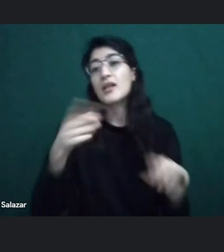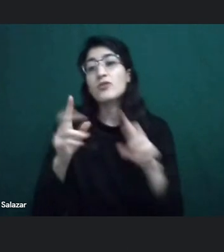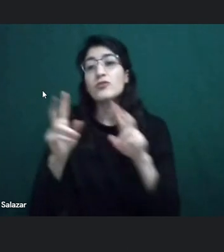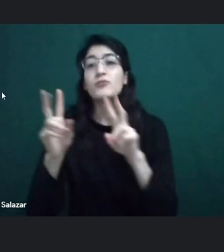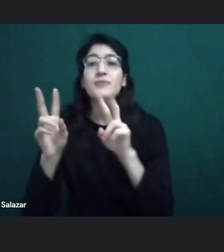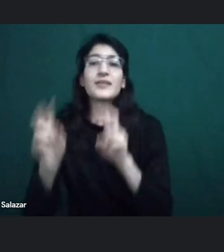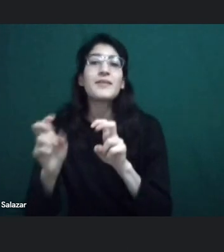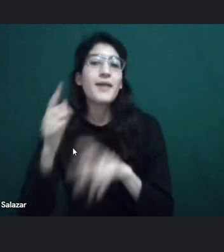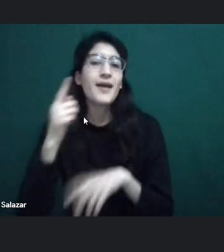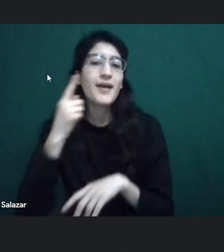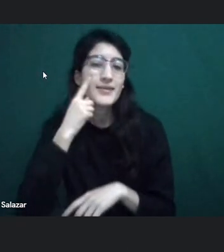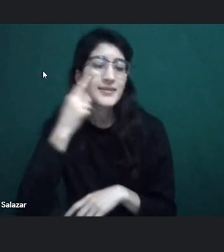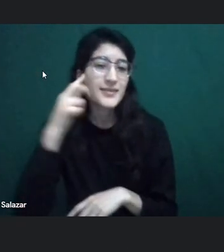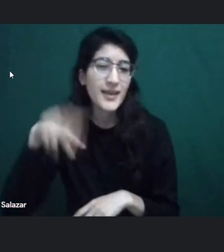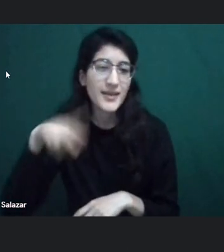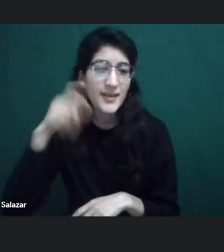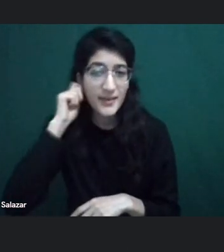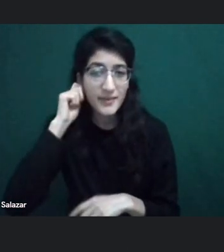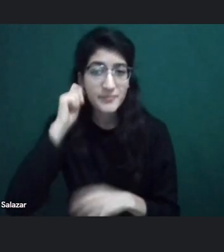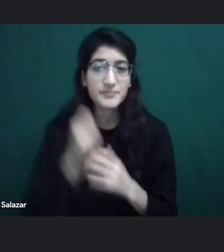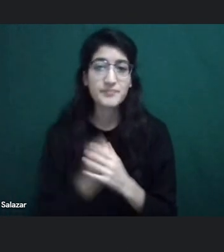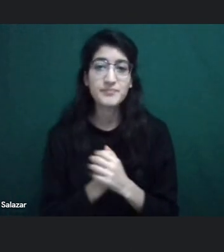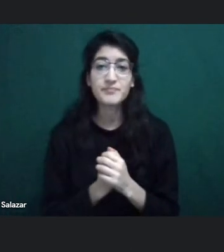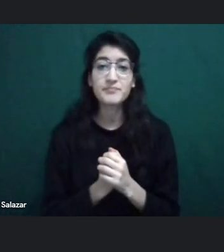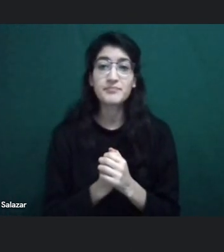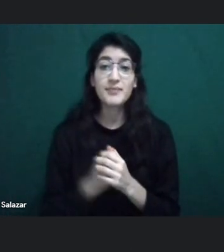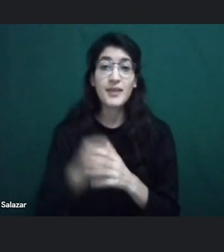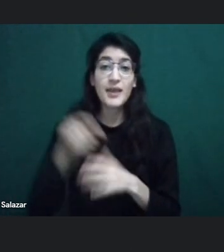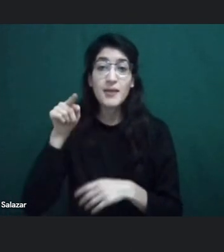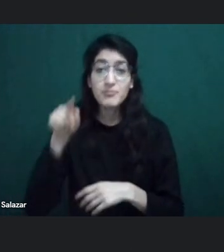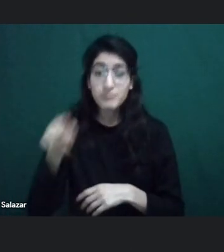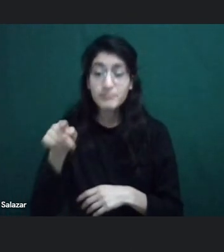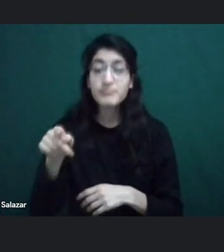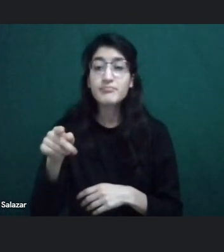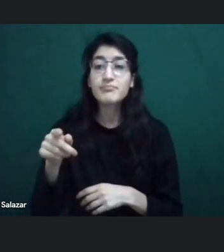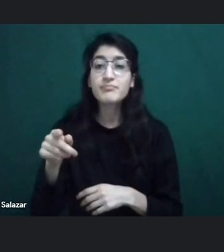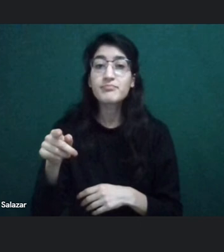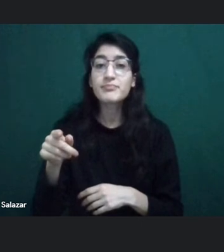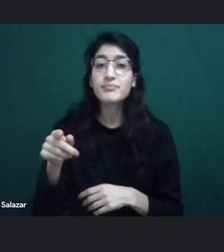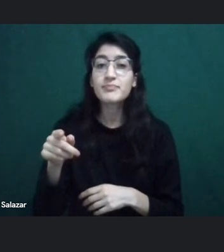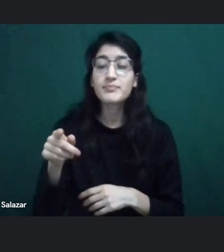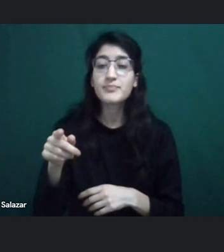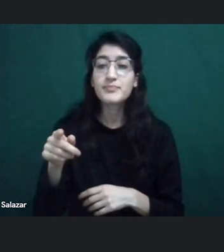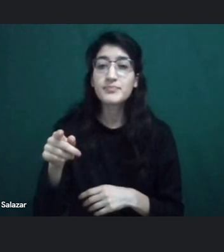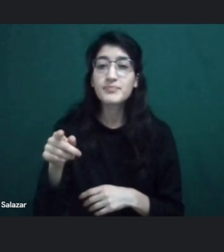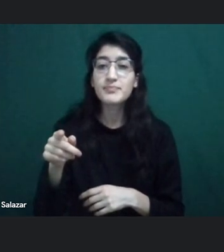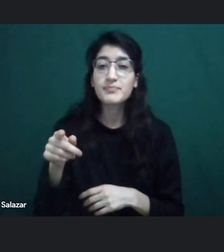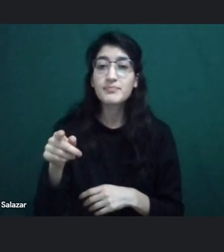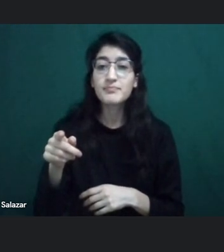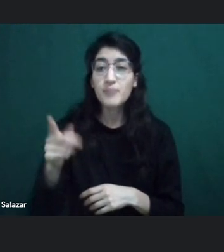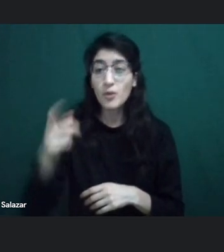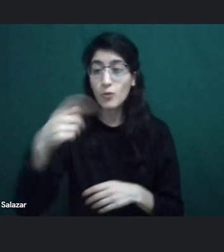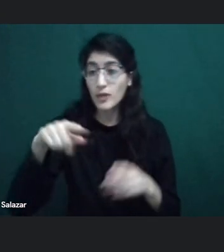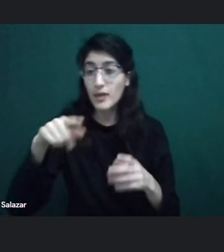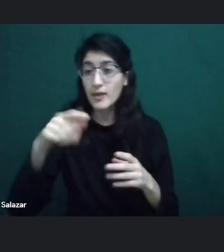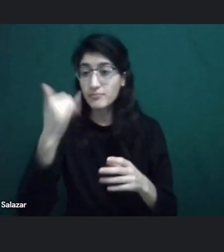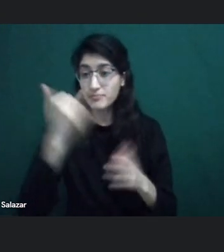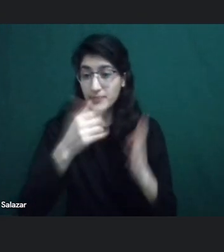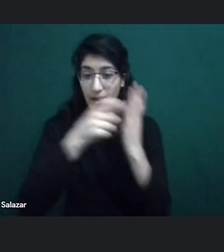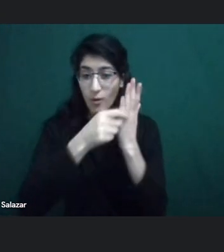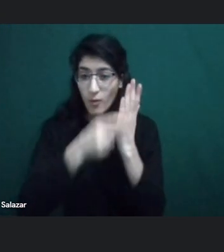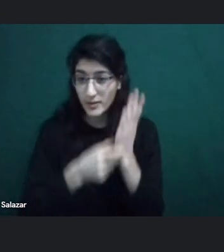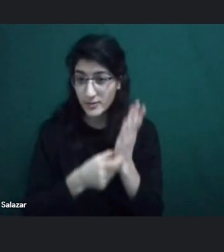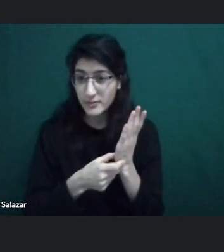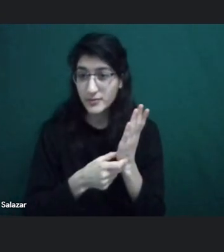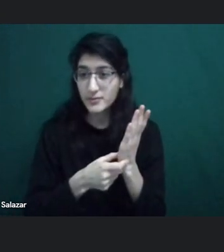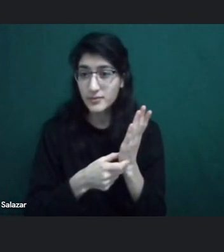En cuanto al caso ING, nosotros tienen en el cuadernillo, que ese ING puede